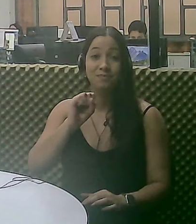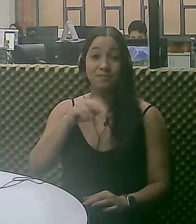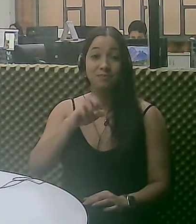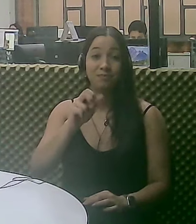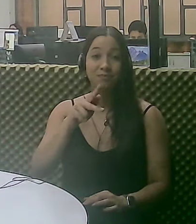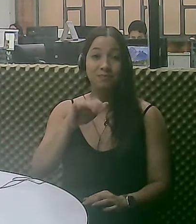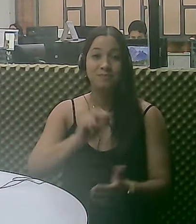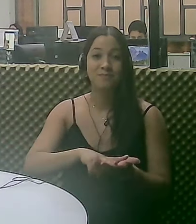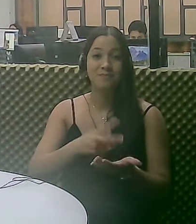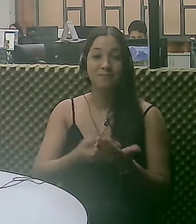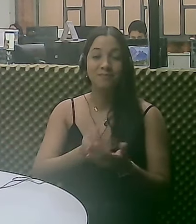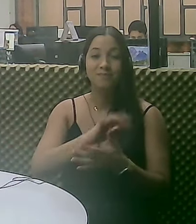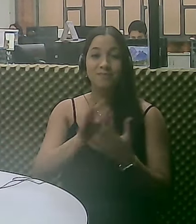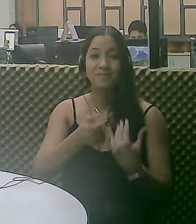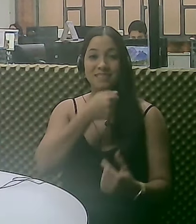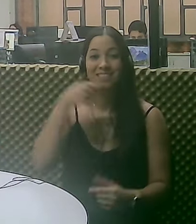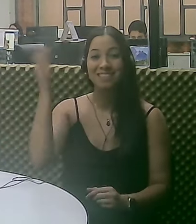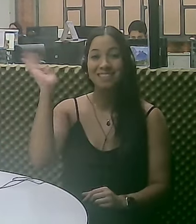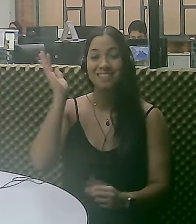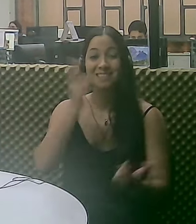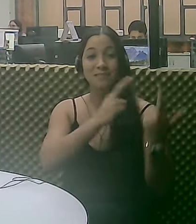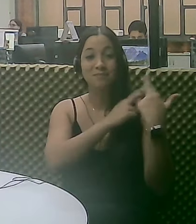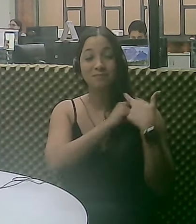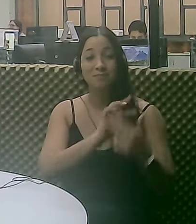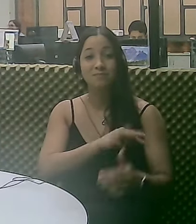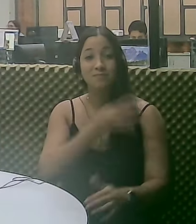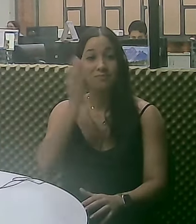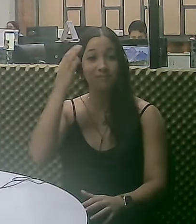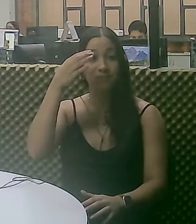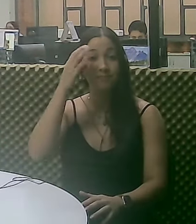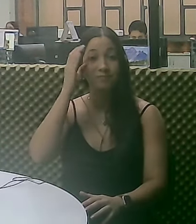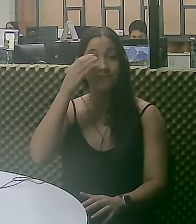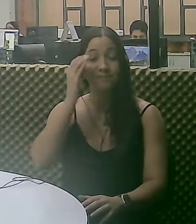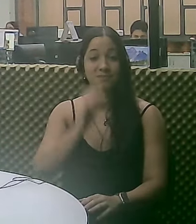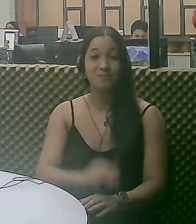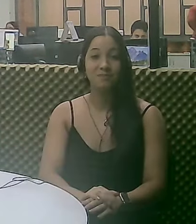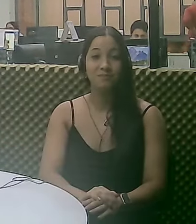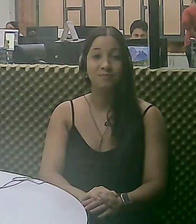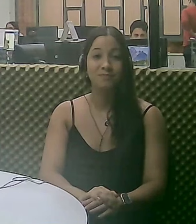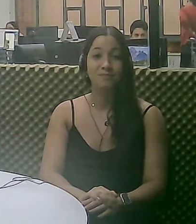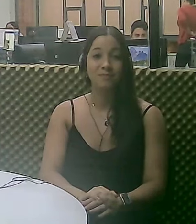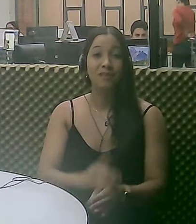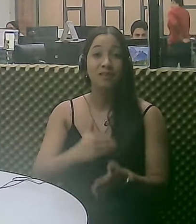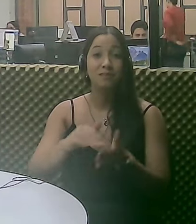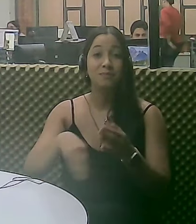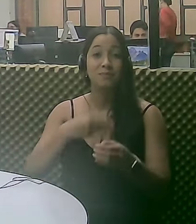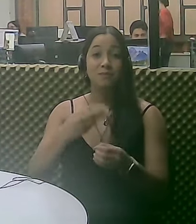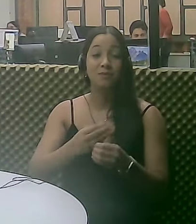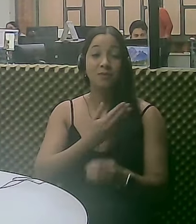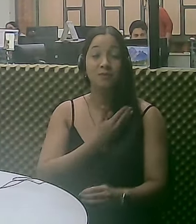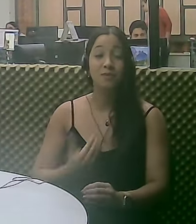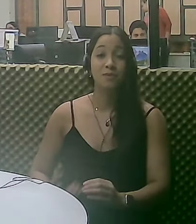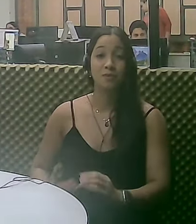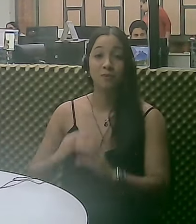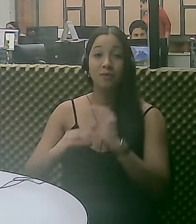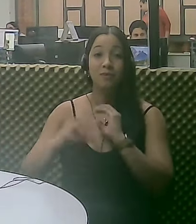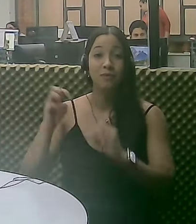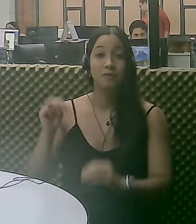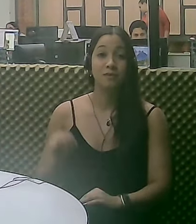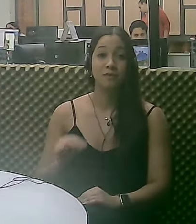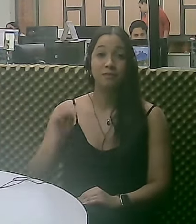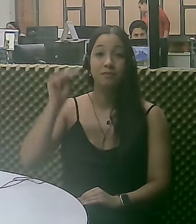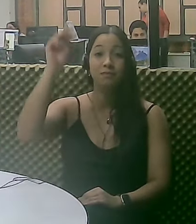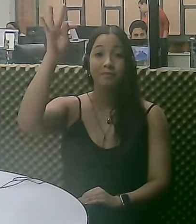Keller. Tradução em Libras, Amanda Valentim. Responsável técnico, Cristiano Silva. Secretário Municipal de Governo e